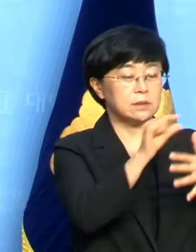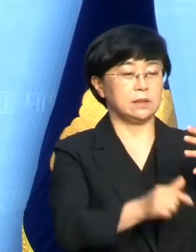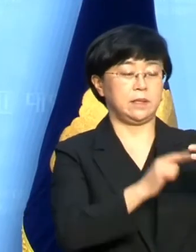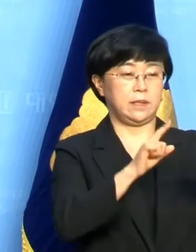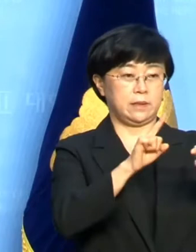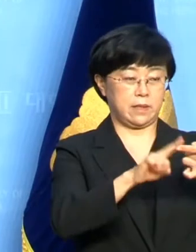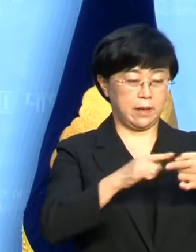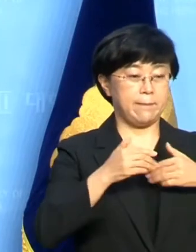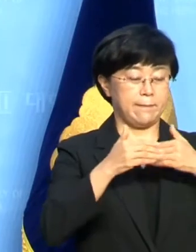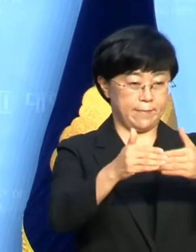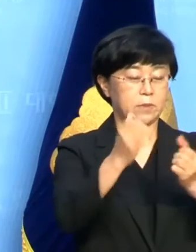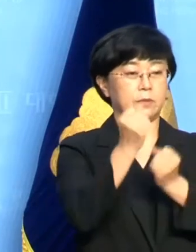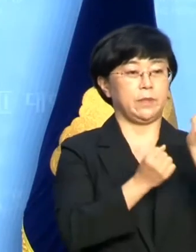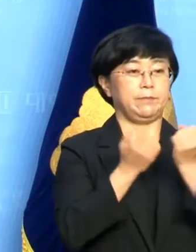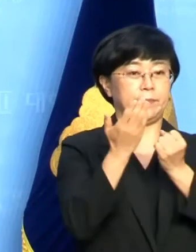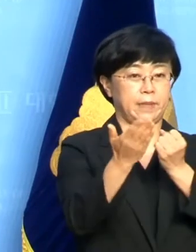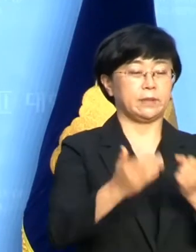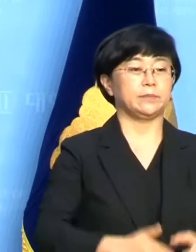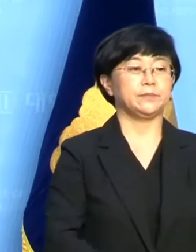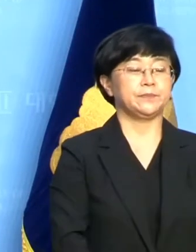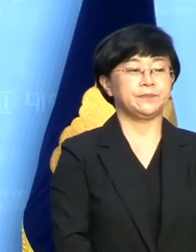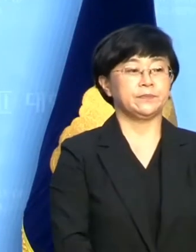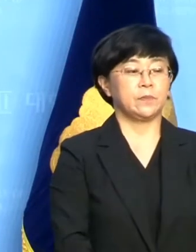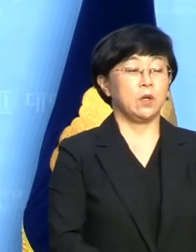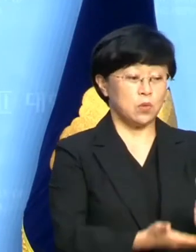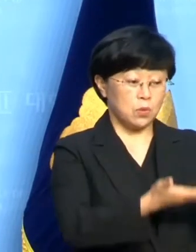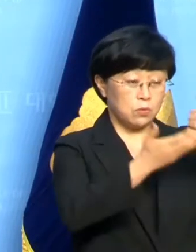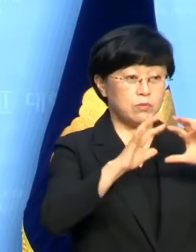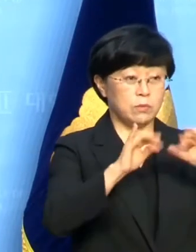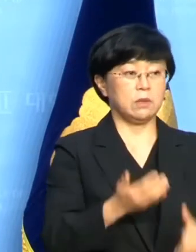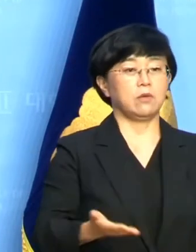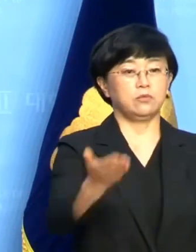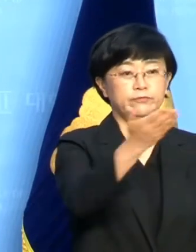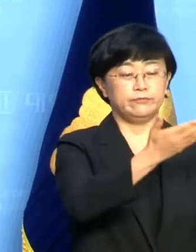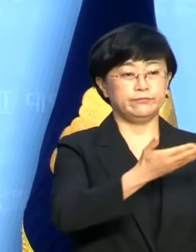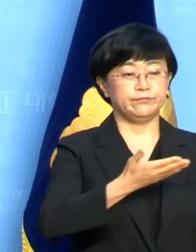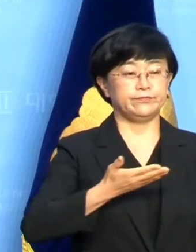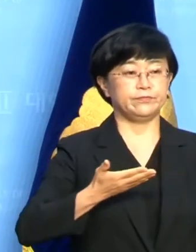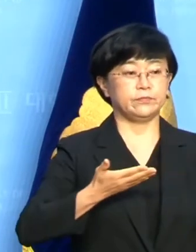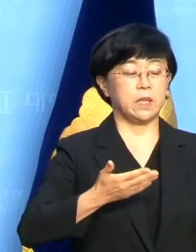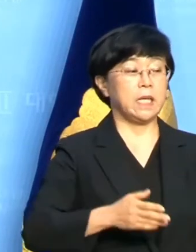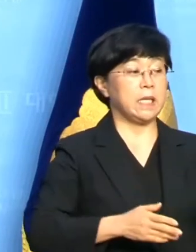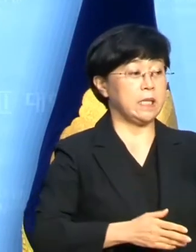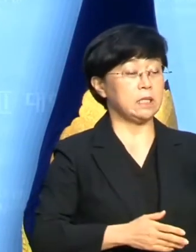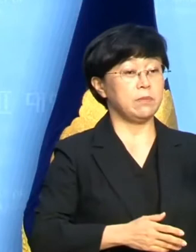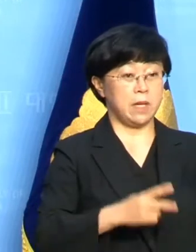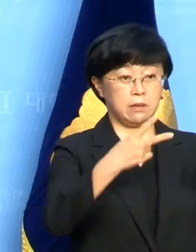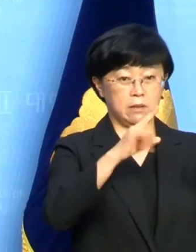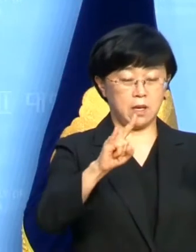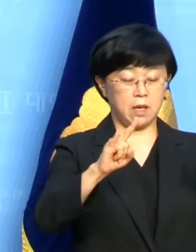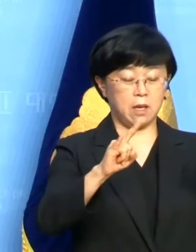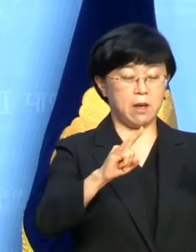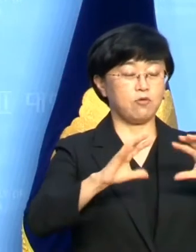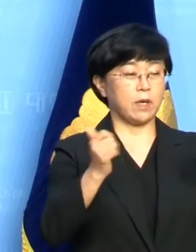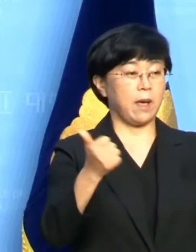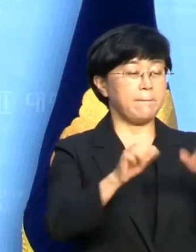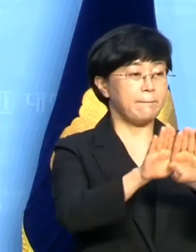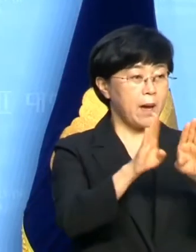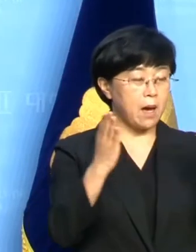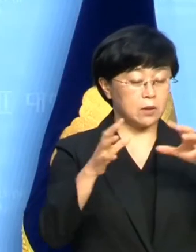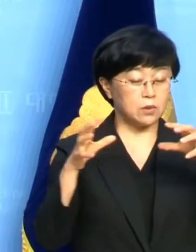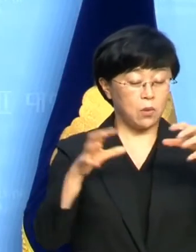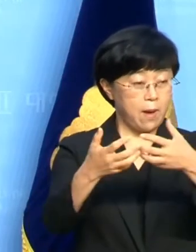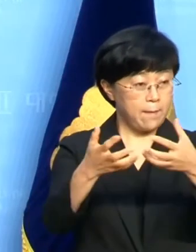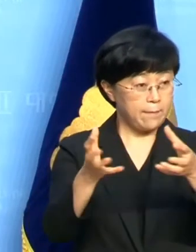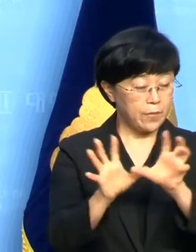말 말씀 드립니다 존경하는 국민 여러분 21대 개헌 후 우리 통합 땅